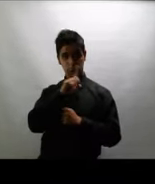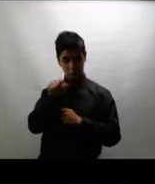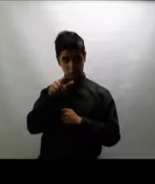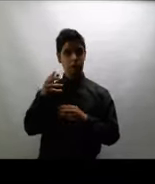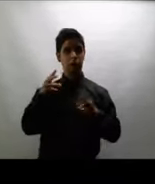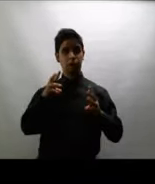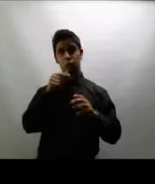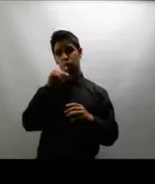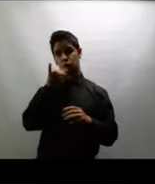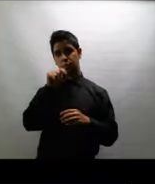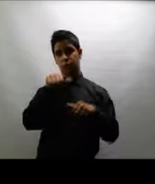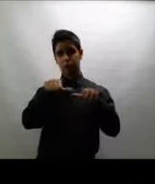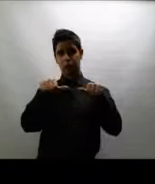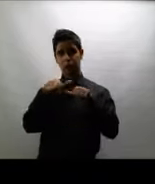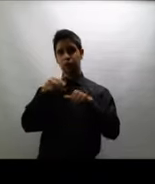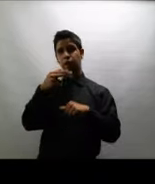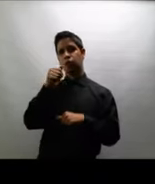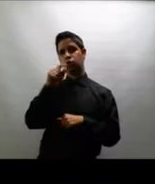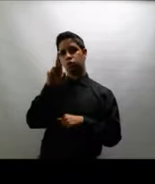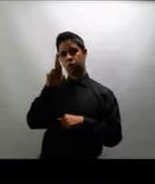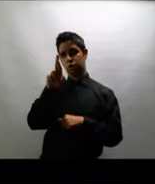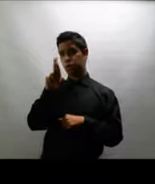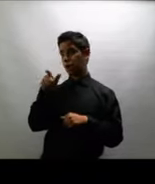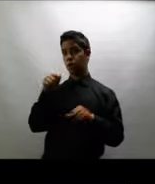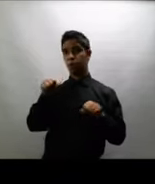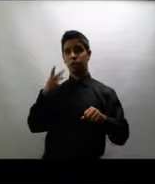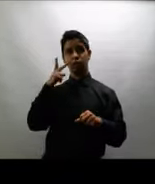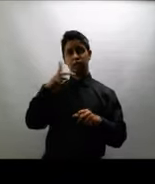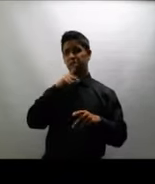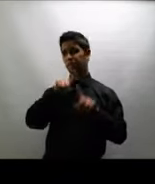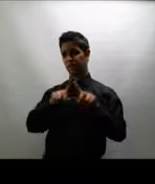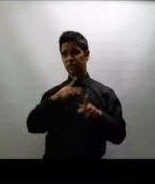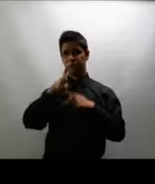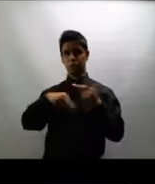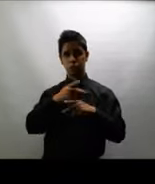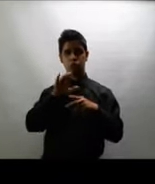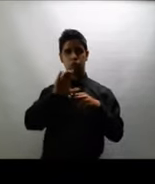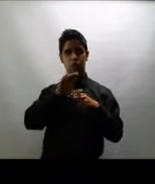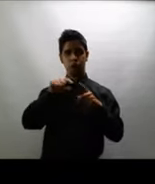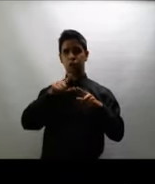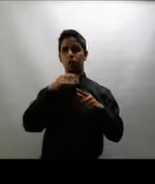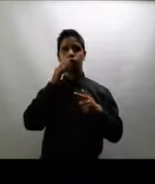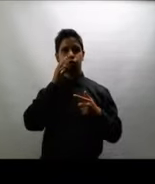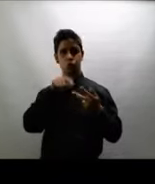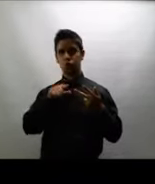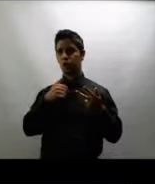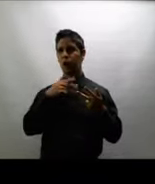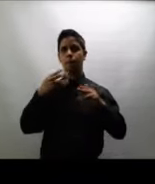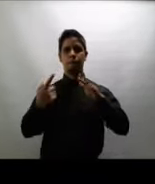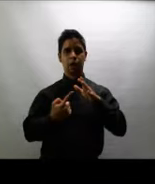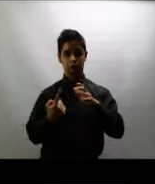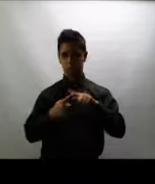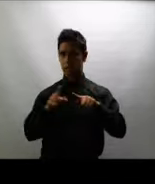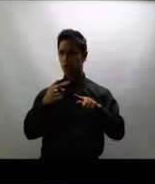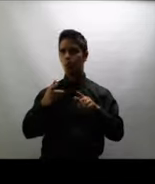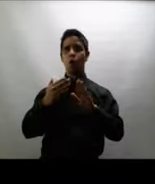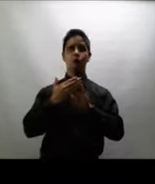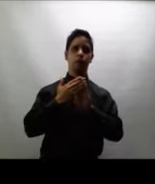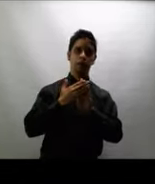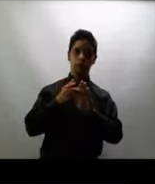en Atorrey. Allí verás una amplia variedad de delicias con chocolate, frutas, batidos,